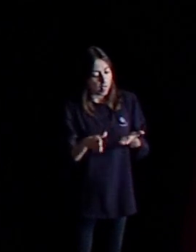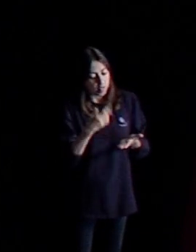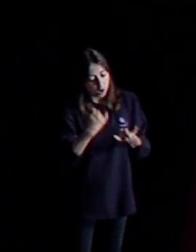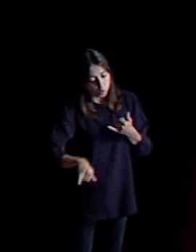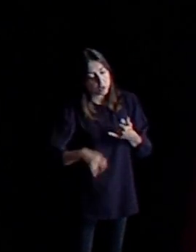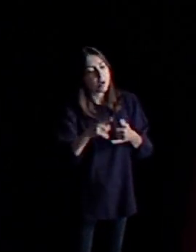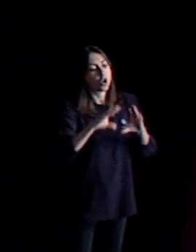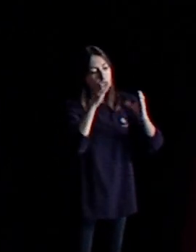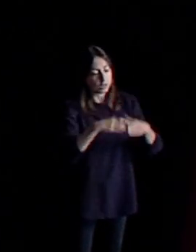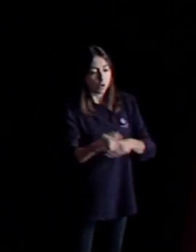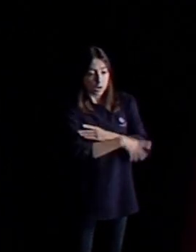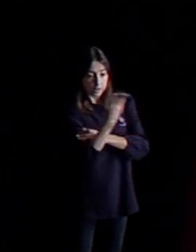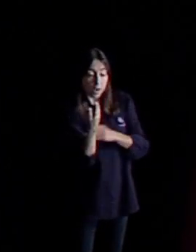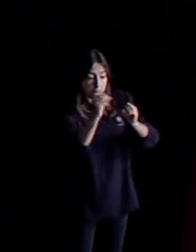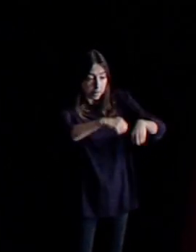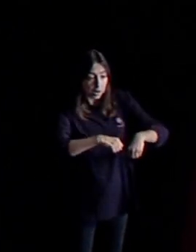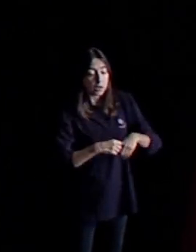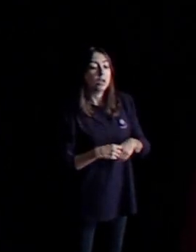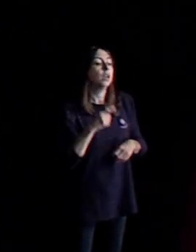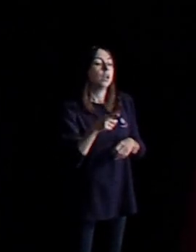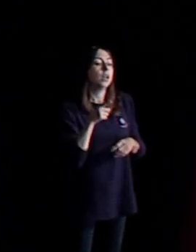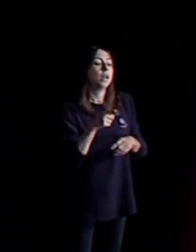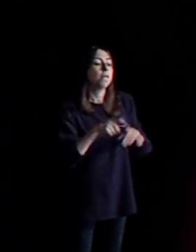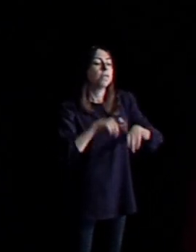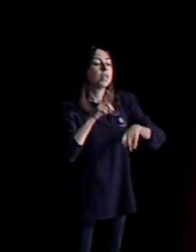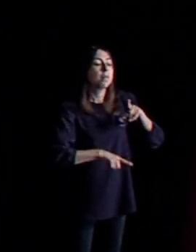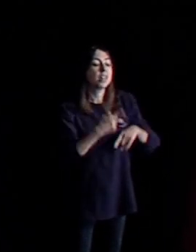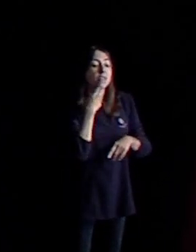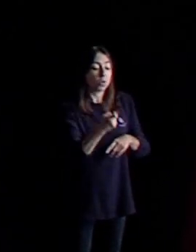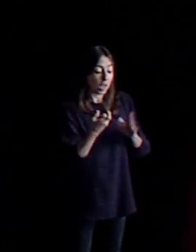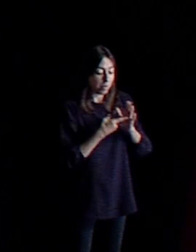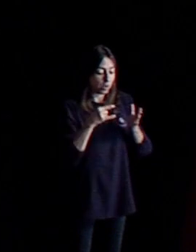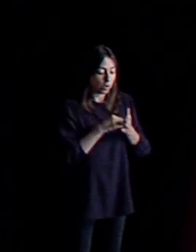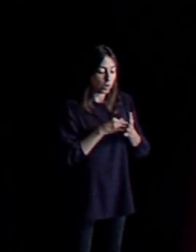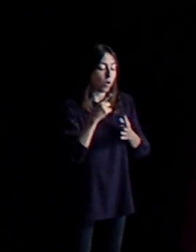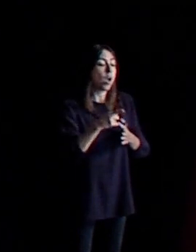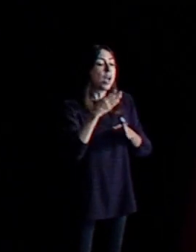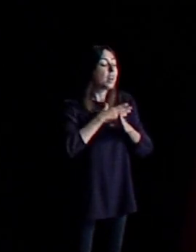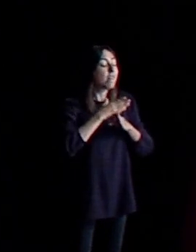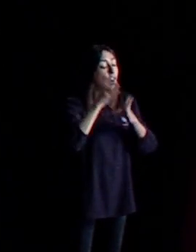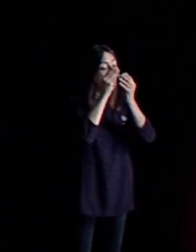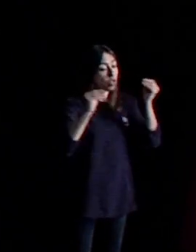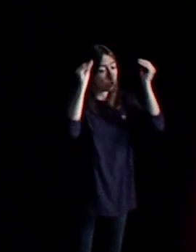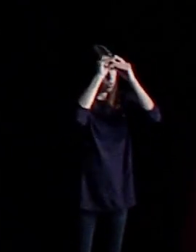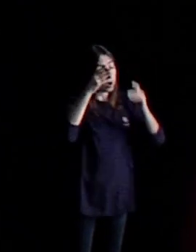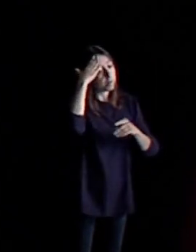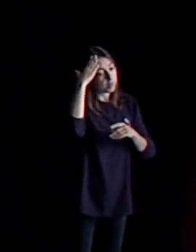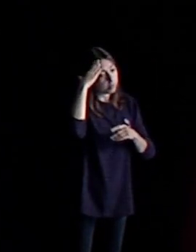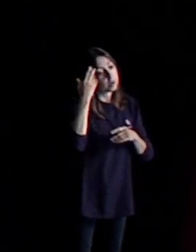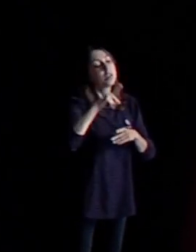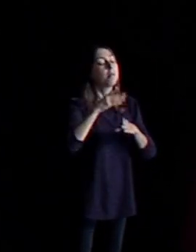en el colectivo LGTBI. Están sujetos a dificultades metodológicas, principalmente a nivel conceptual, también a